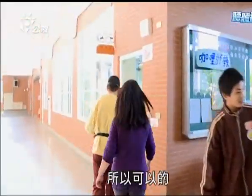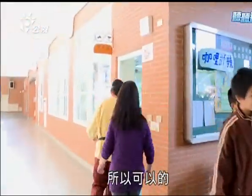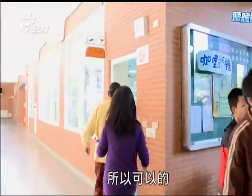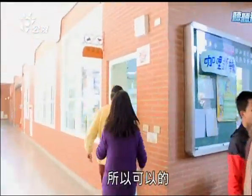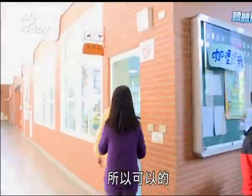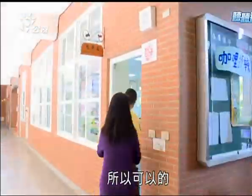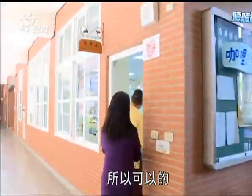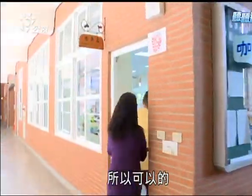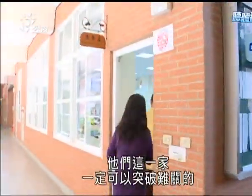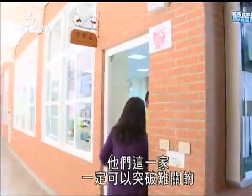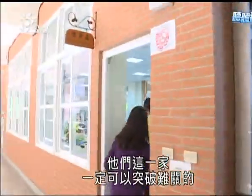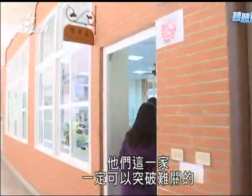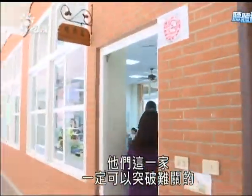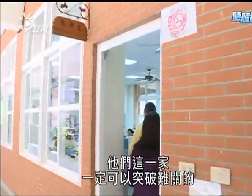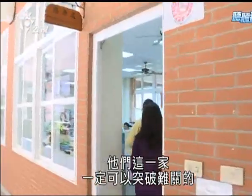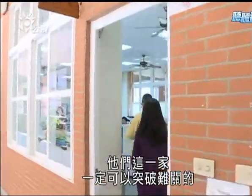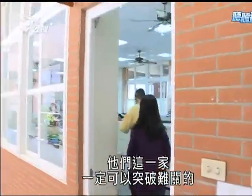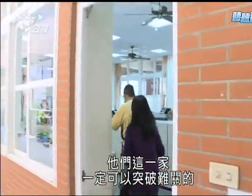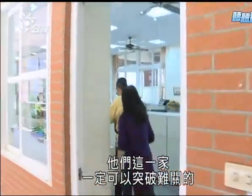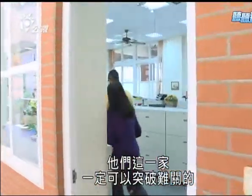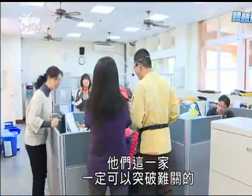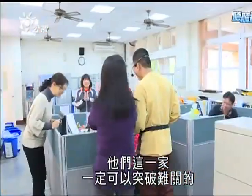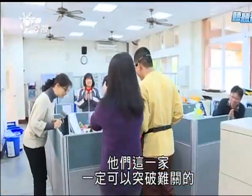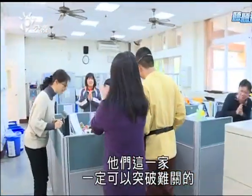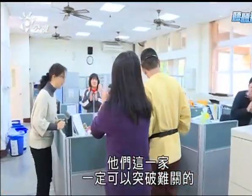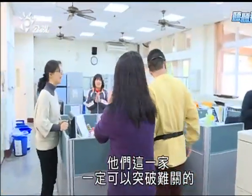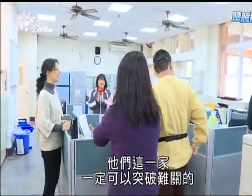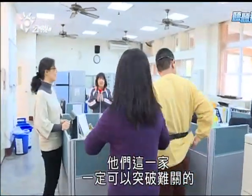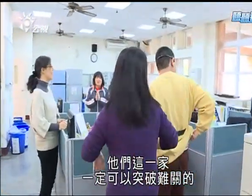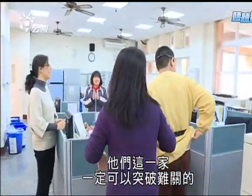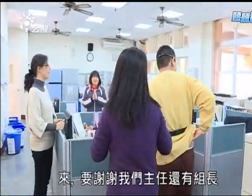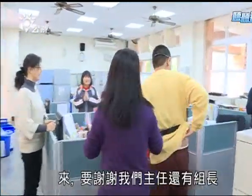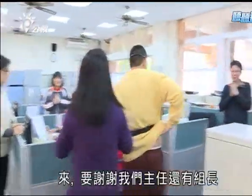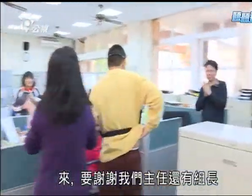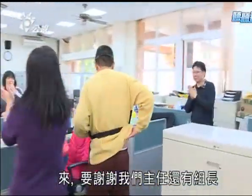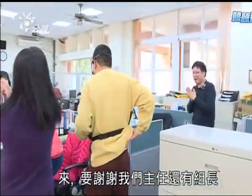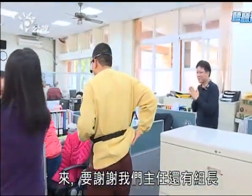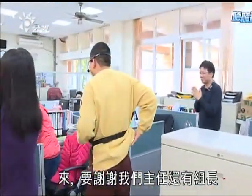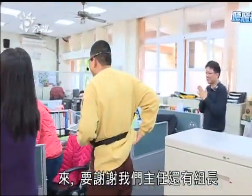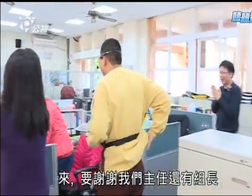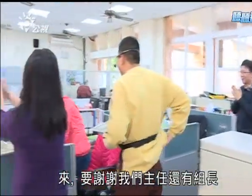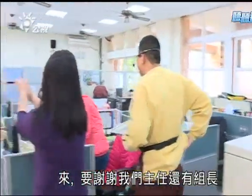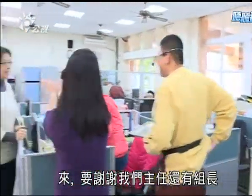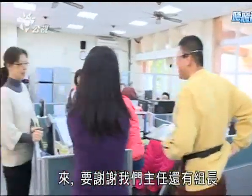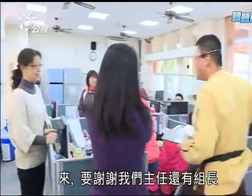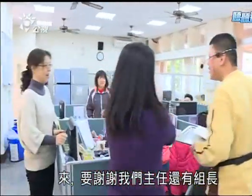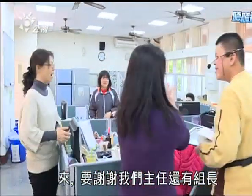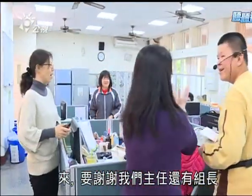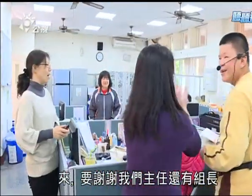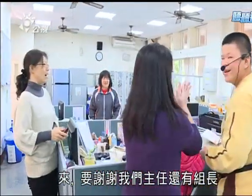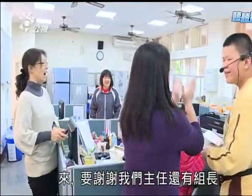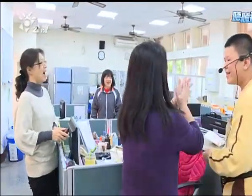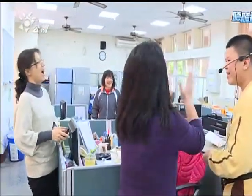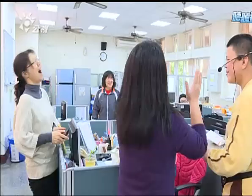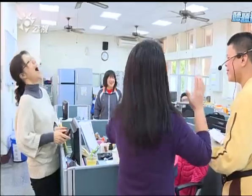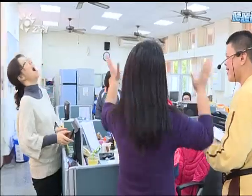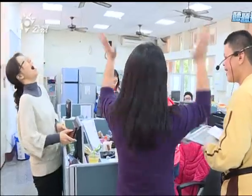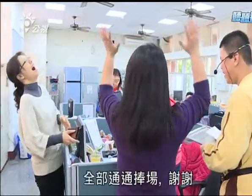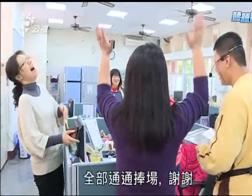可以的，他们这一家一定可以突破难关的。 来，要谢谢我们主任还有组长， 谢谢组长， 我们